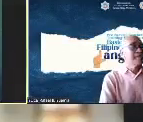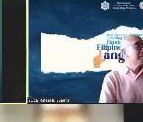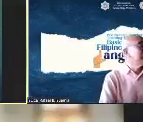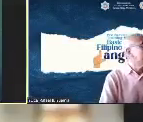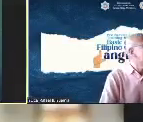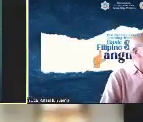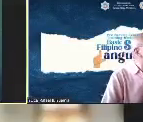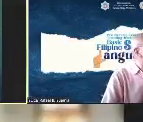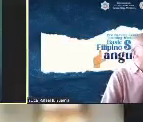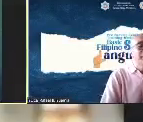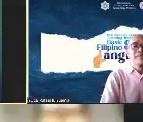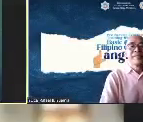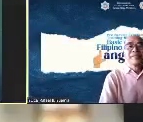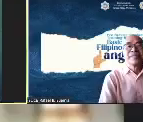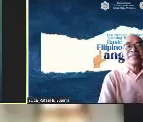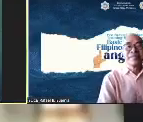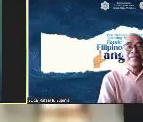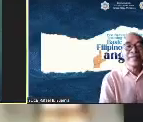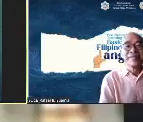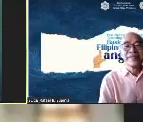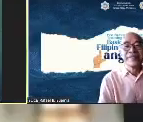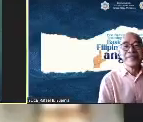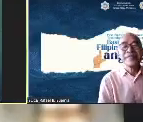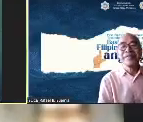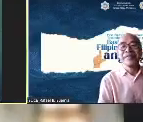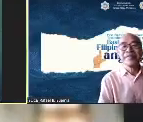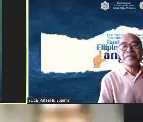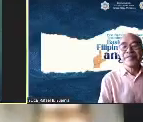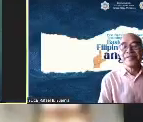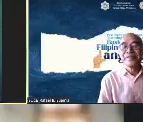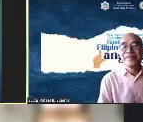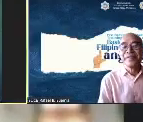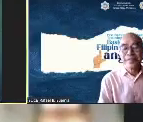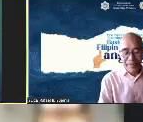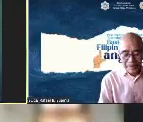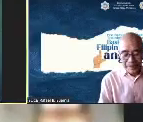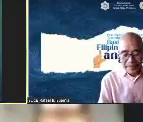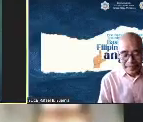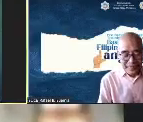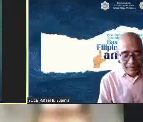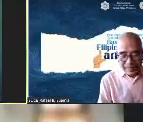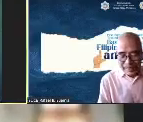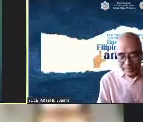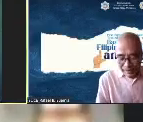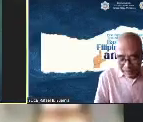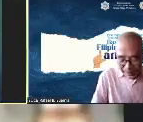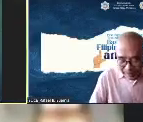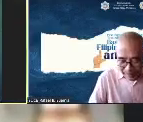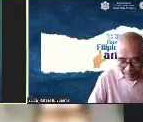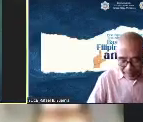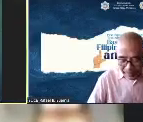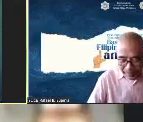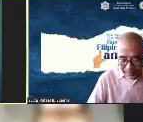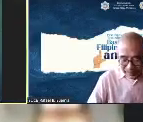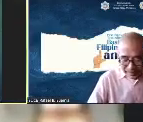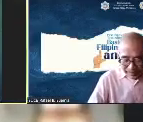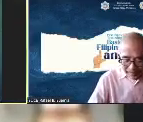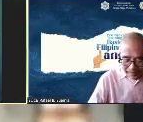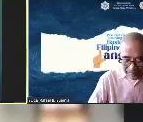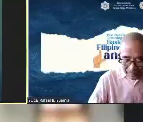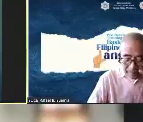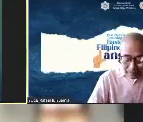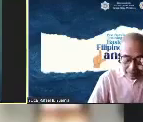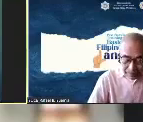Okay, so like us, the regular students, itong ating mga kapatid na may kapansanan na